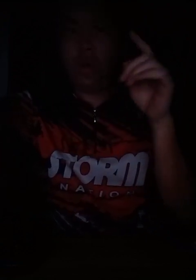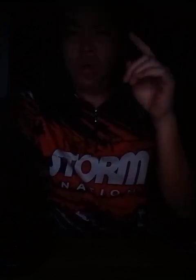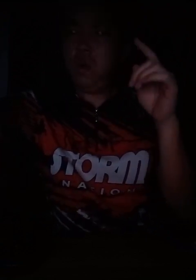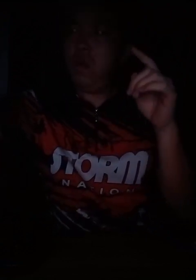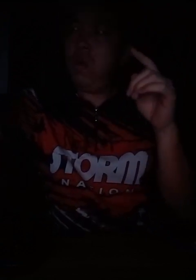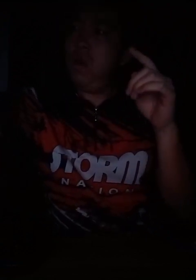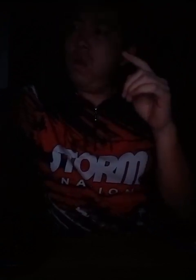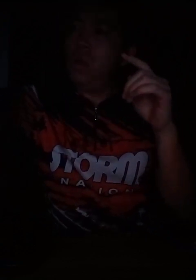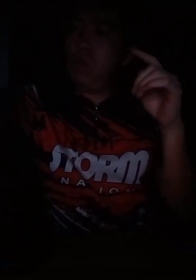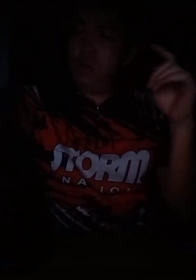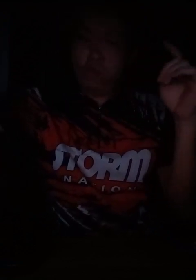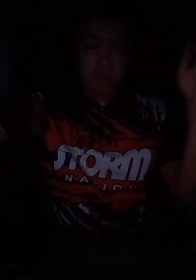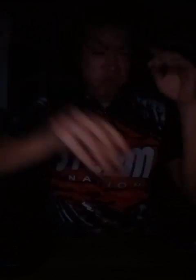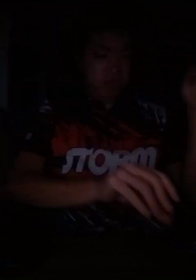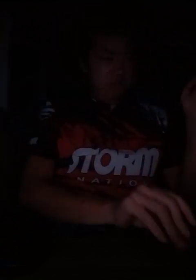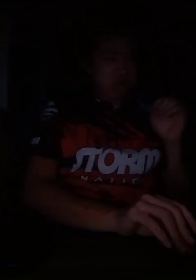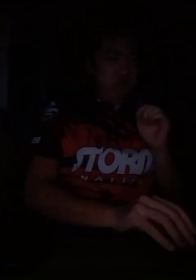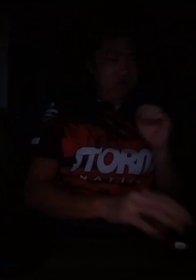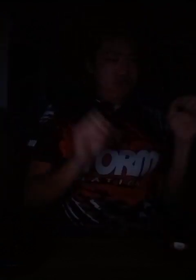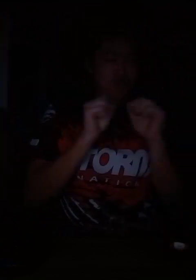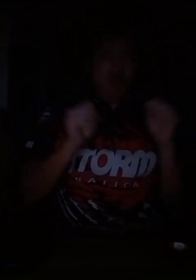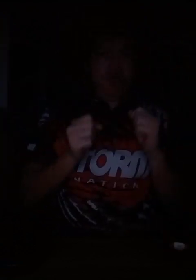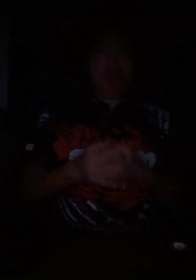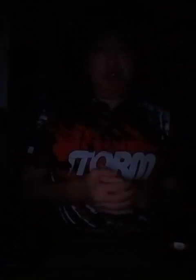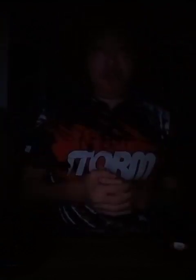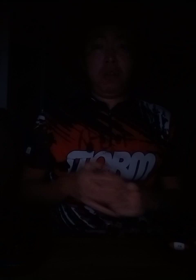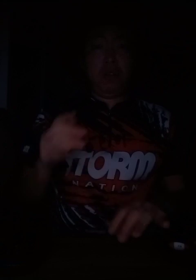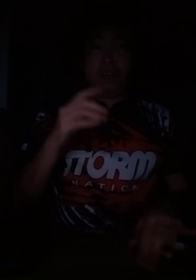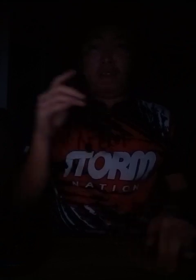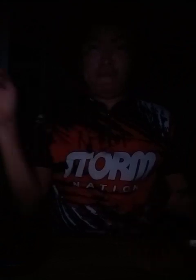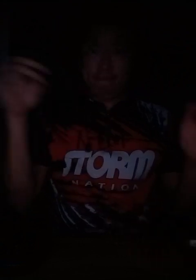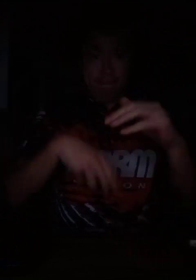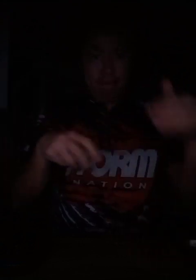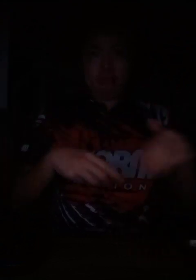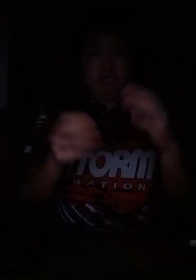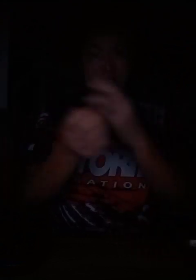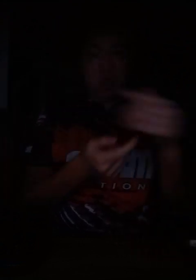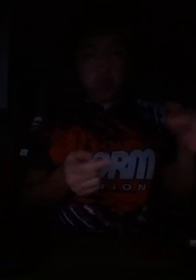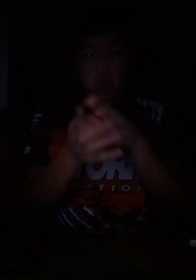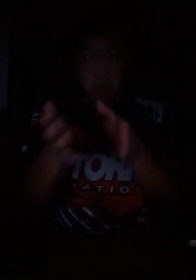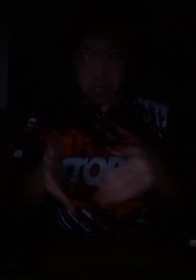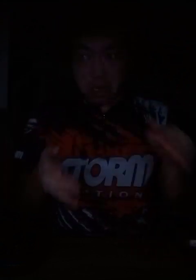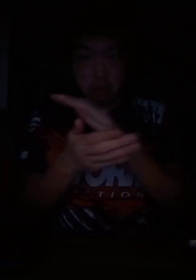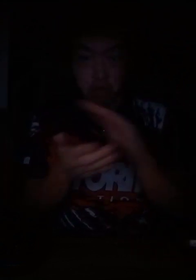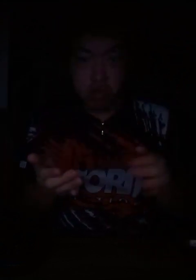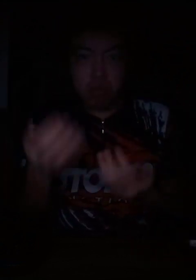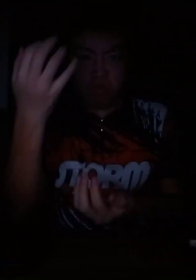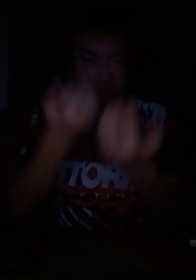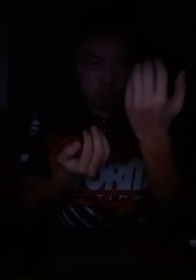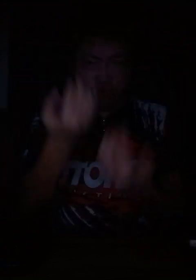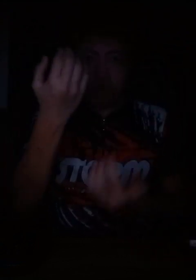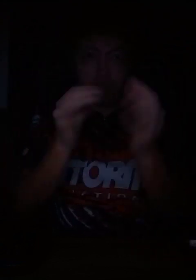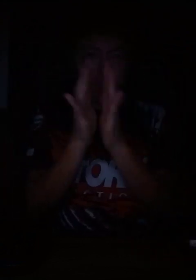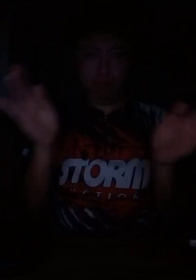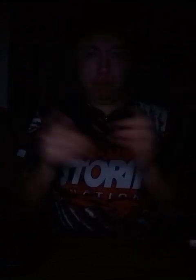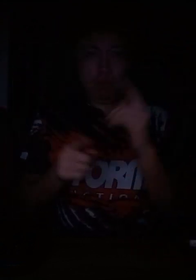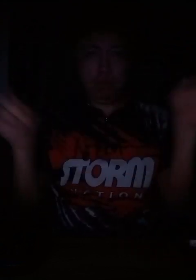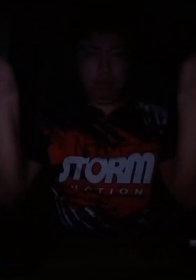된 방에서 돌돌 떨어야 했는데요. 그런가 하면 추위를 녹이려고 나무난로를 떼던 공장에서 큰 불이 나기도 했습니다.